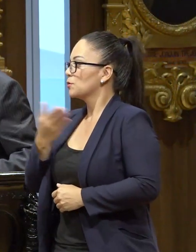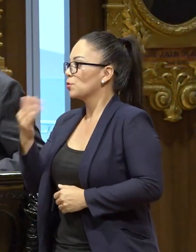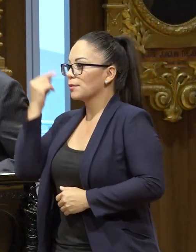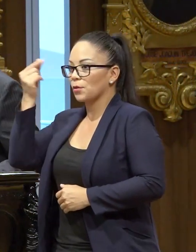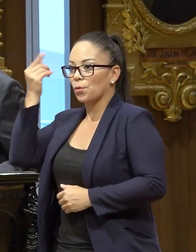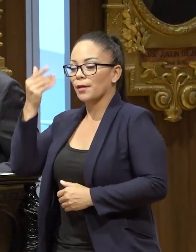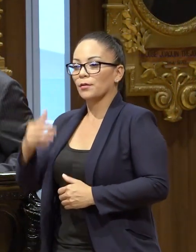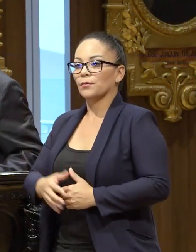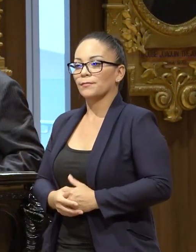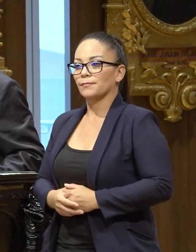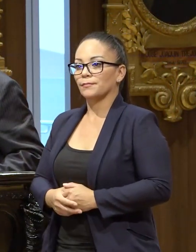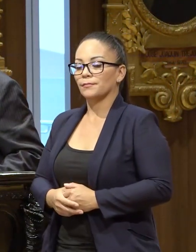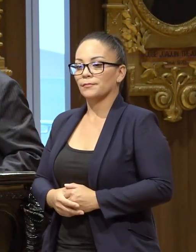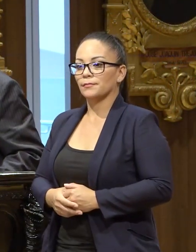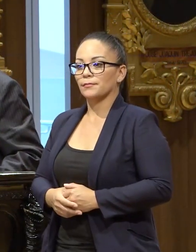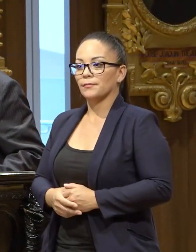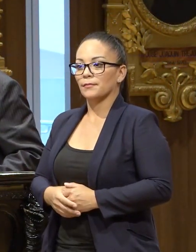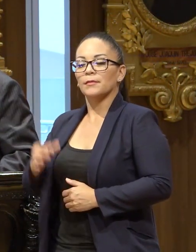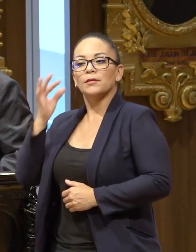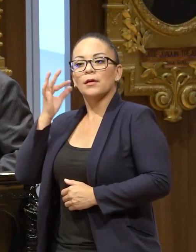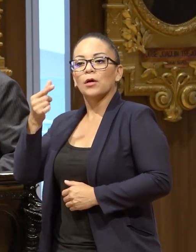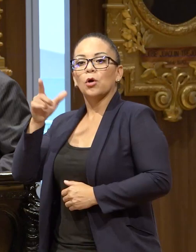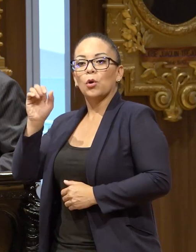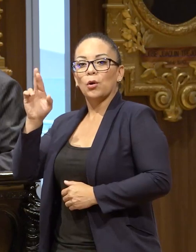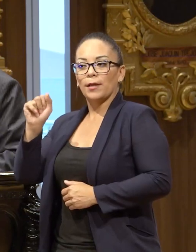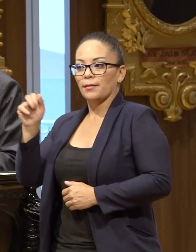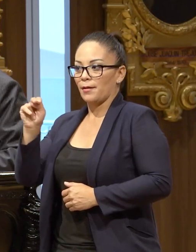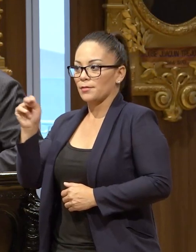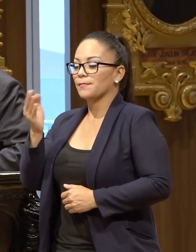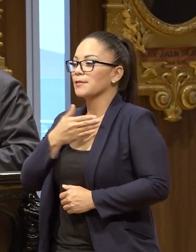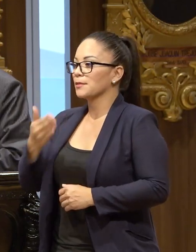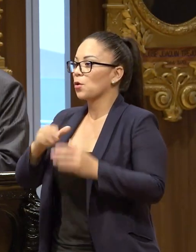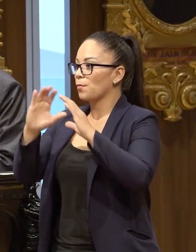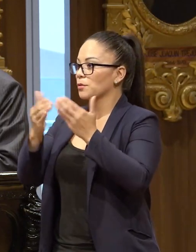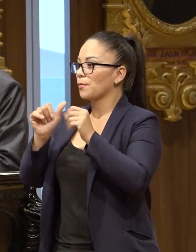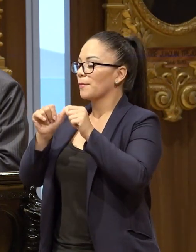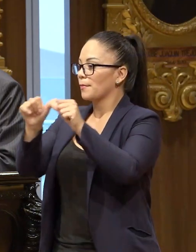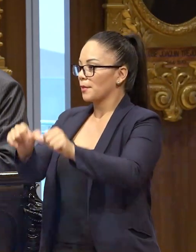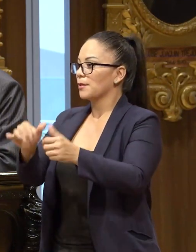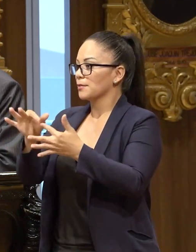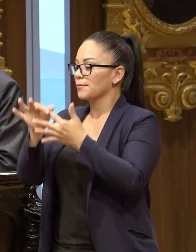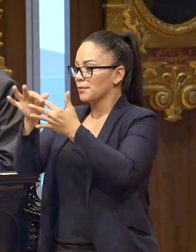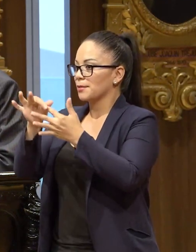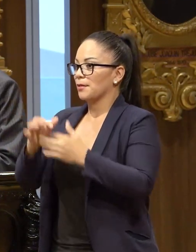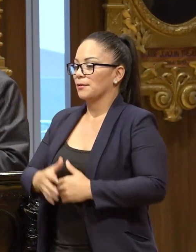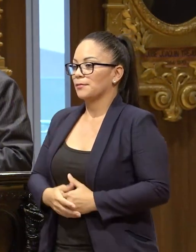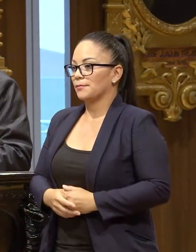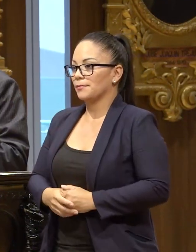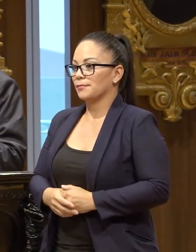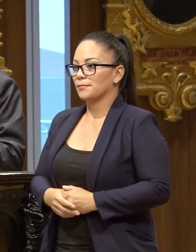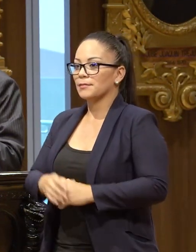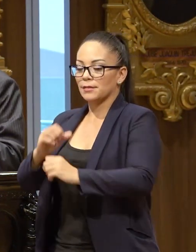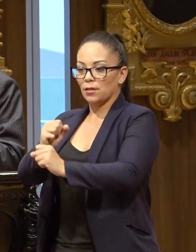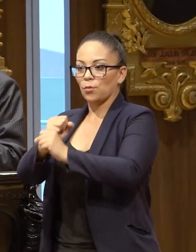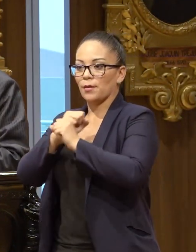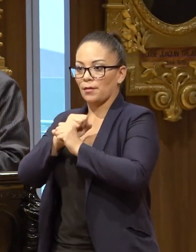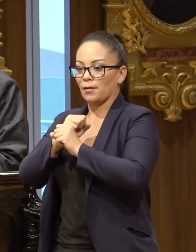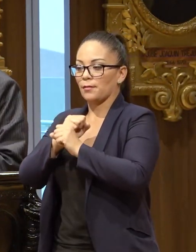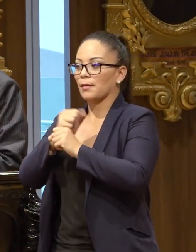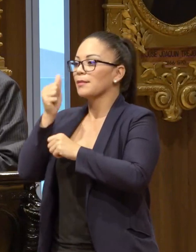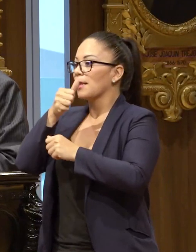Estado, señora Doña Gloria Navas, presidenta de la Comisión Permanente Especial de Seguridad